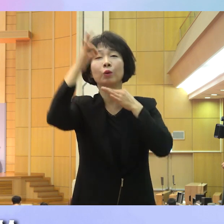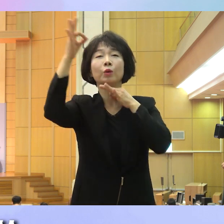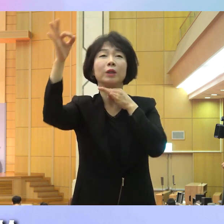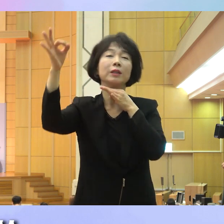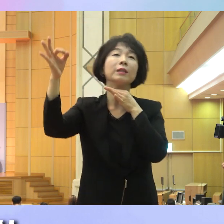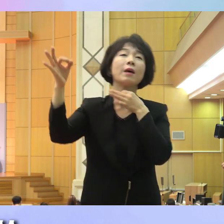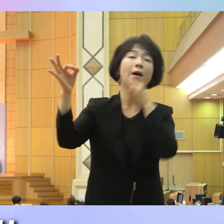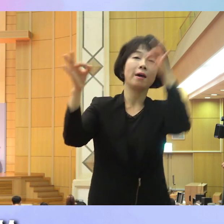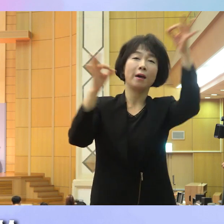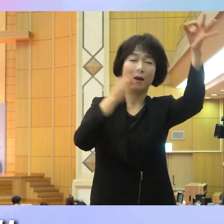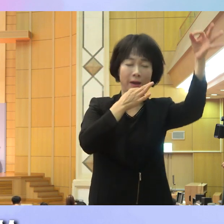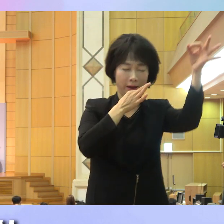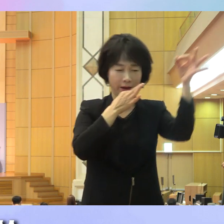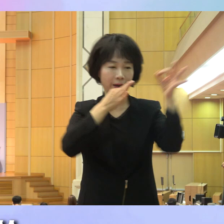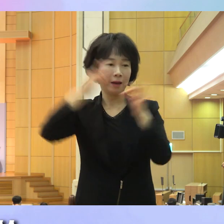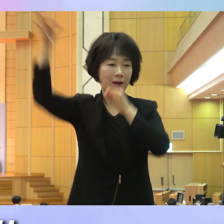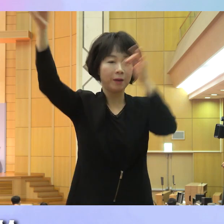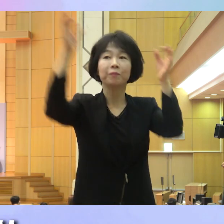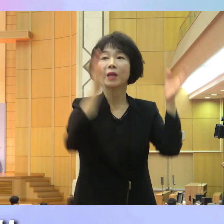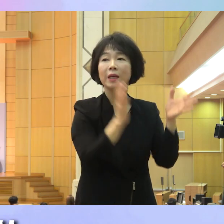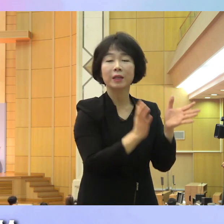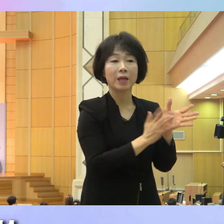외쳐 부르네